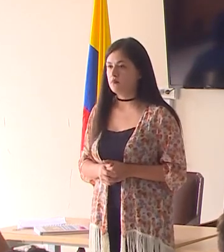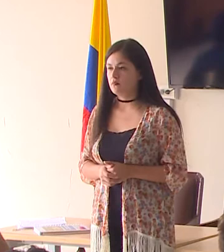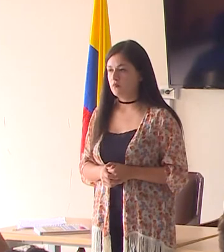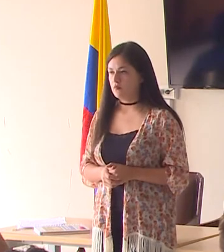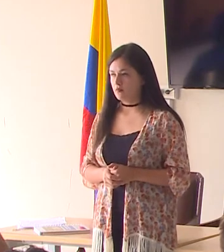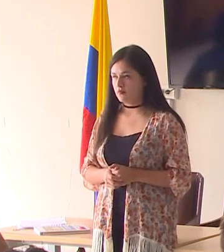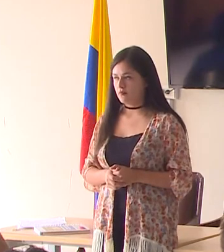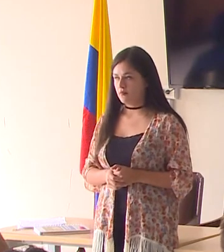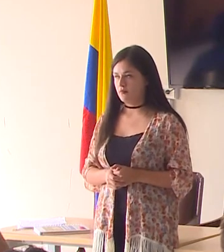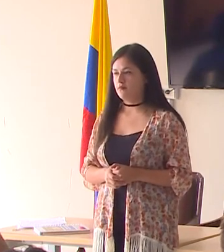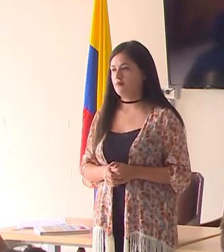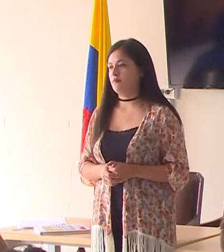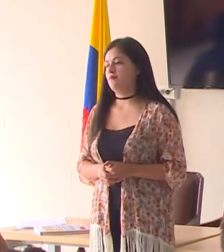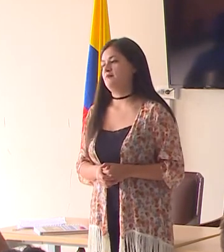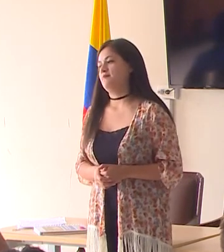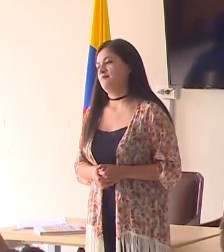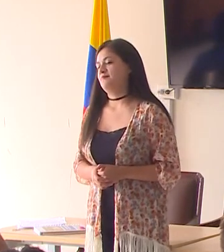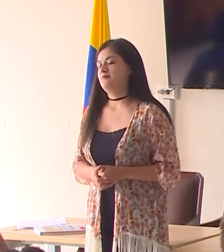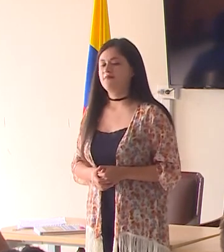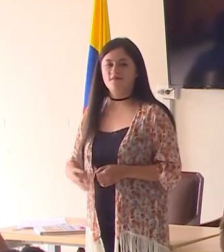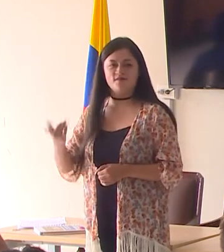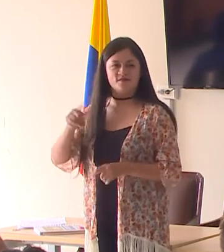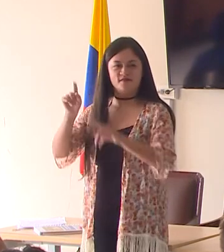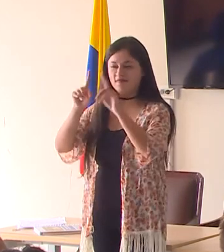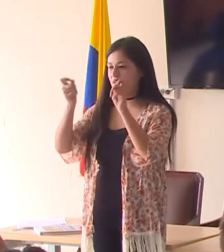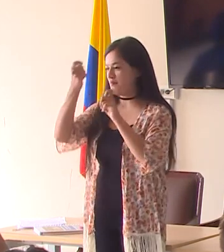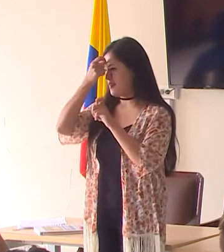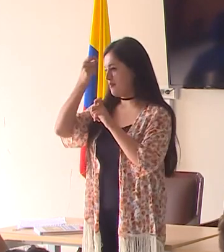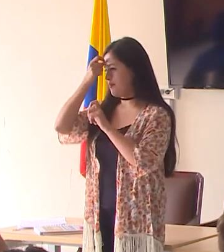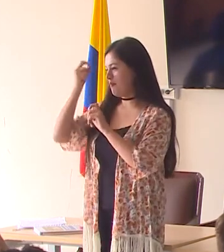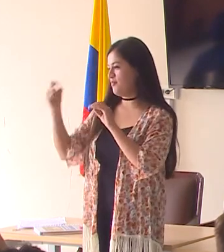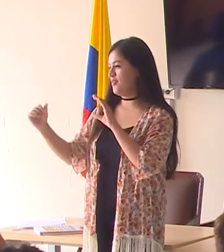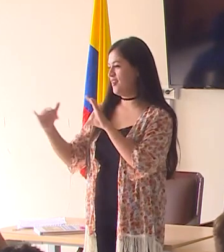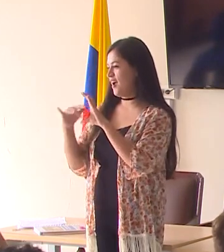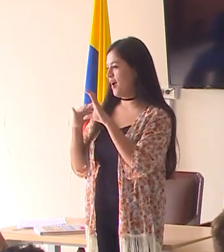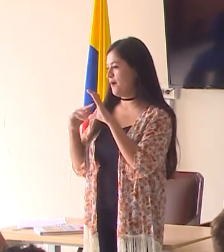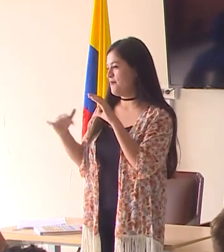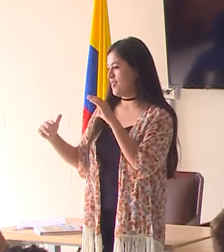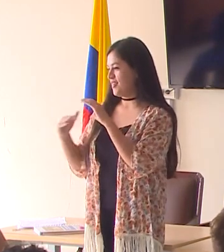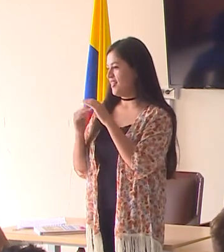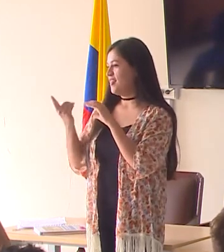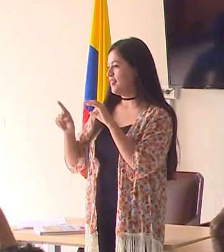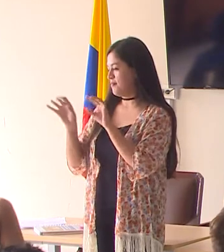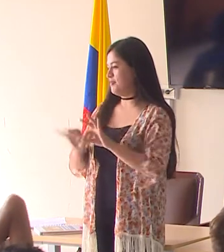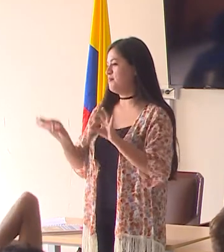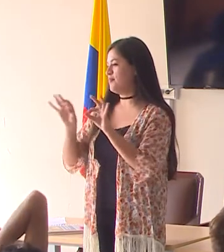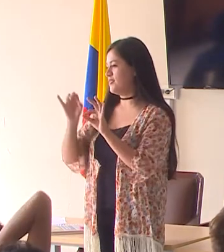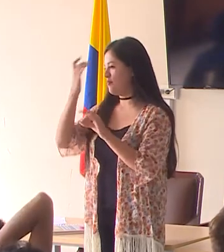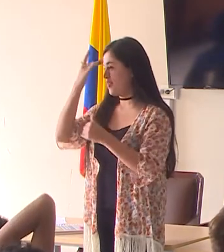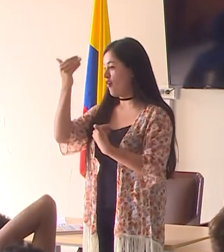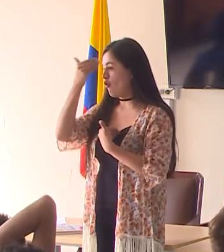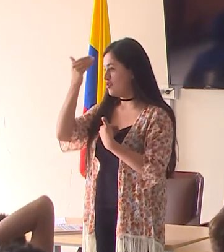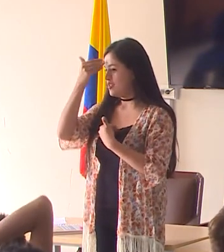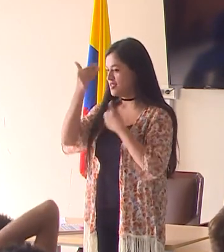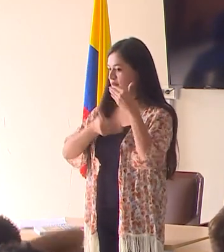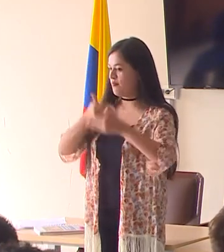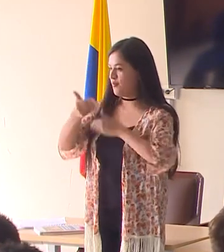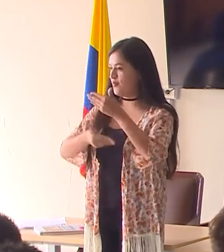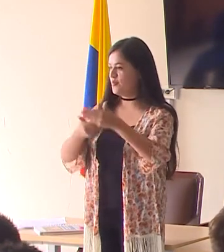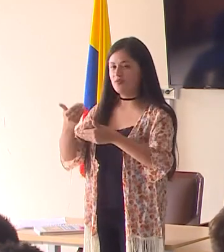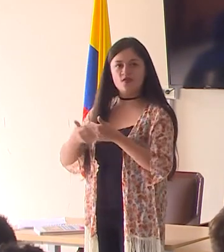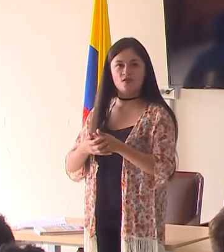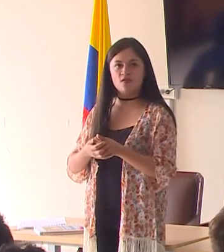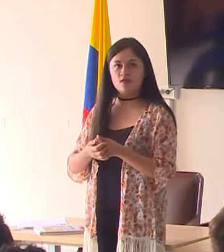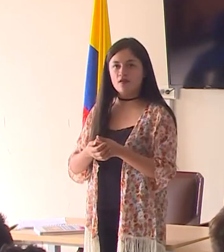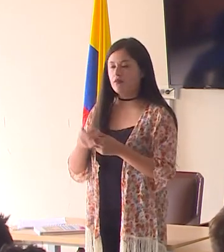los temas de memoria ambiental son fundamentales porque permiten por un lado hacer conciencia sobre los procesos de desarrollo histórico